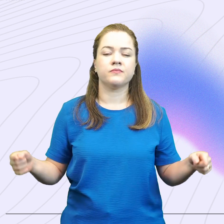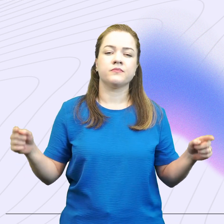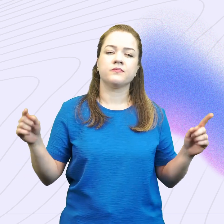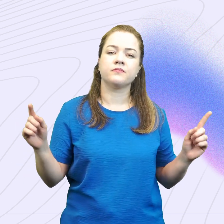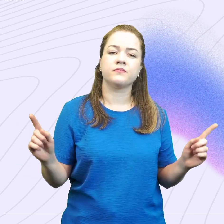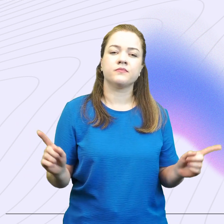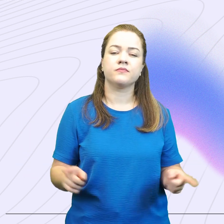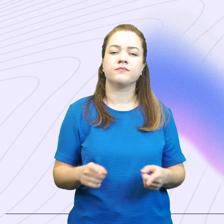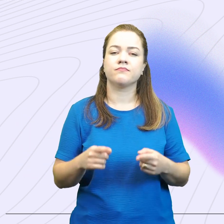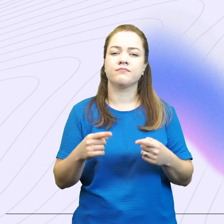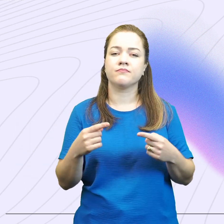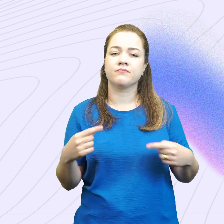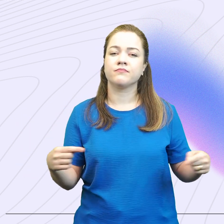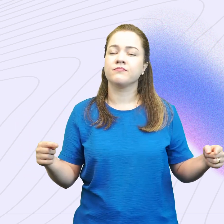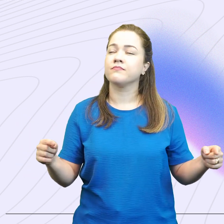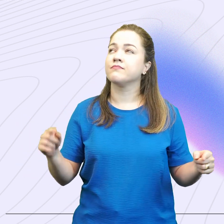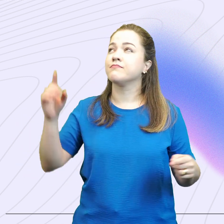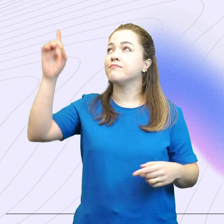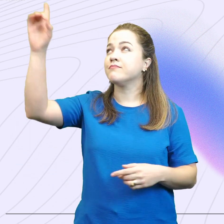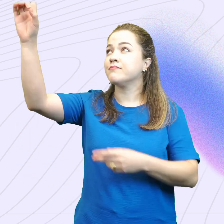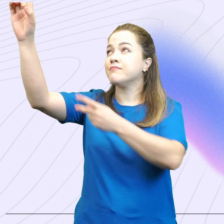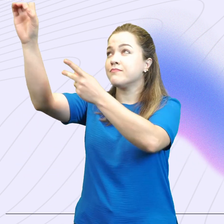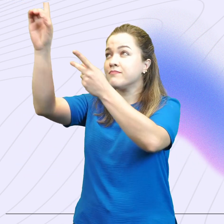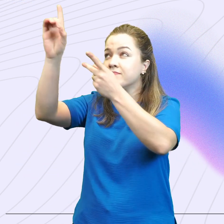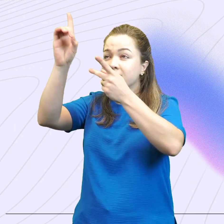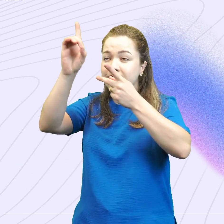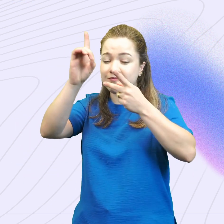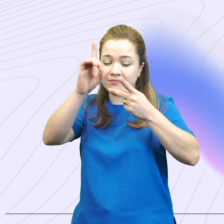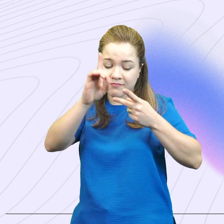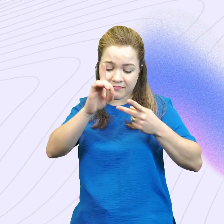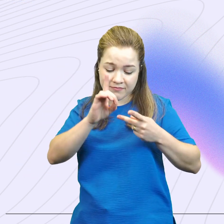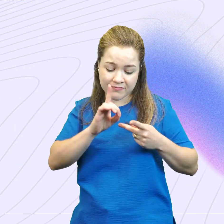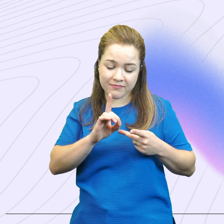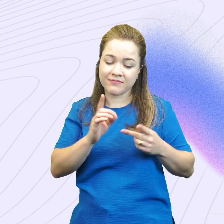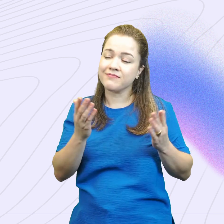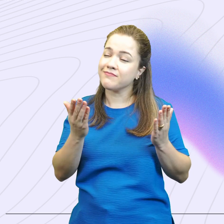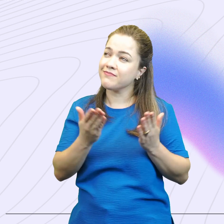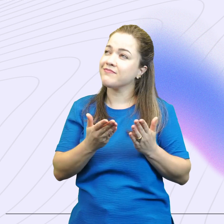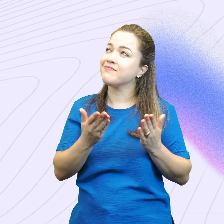Vem me visitar hoje aqui.